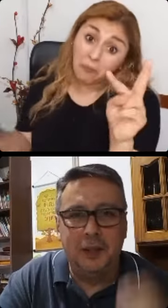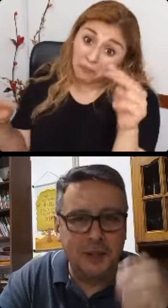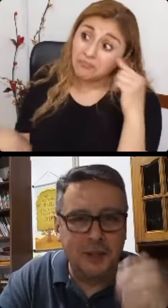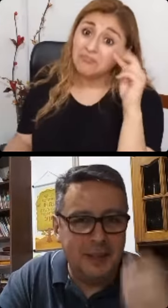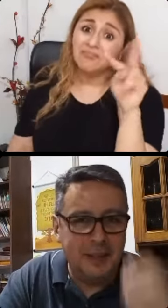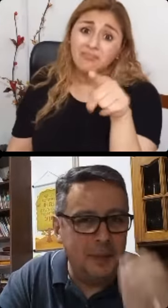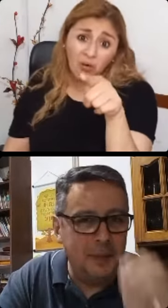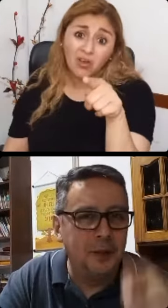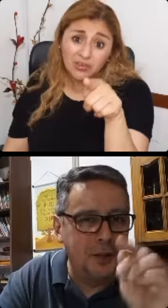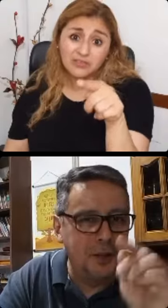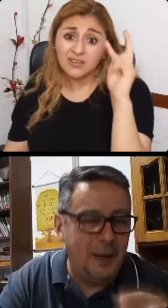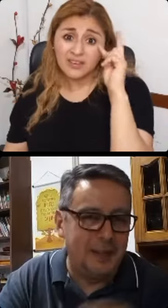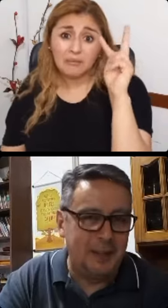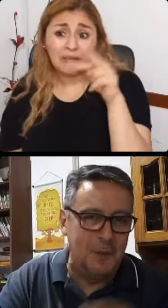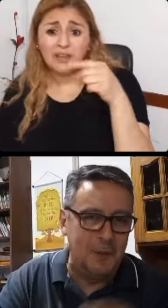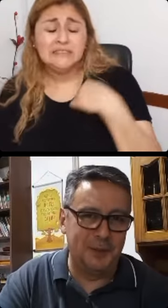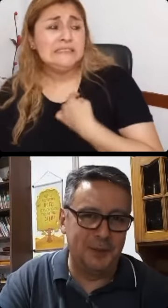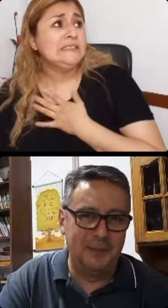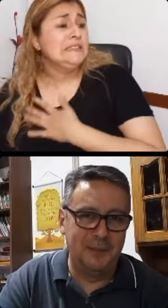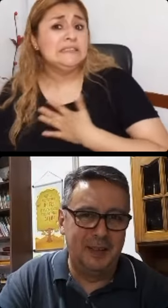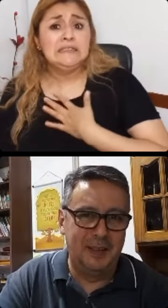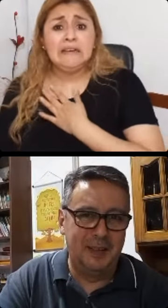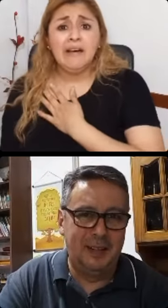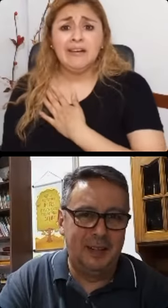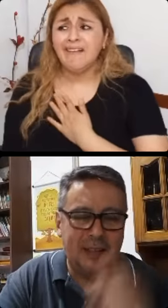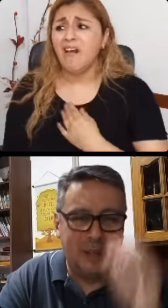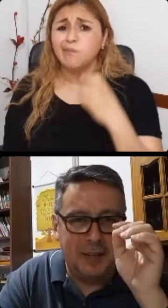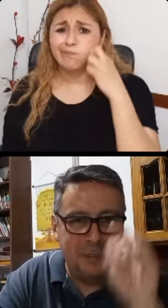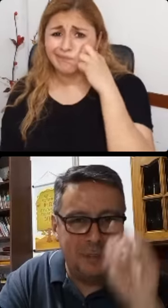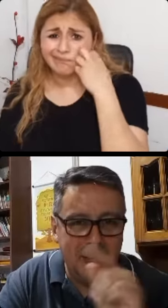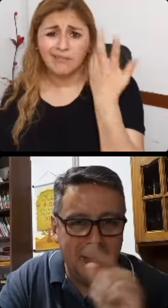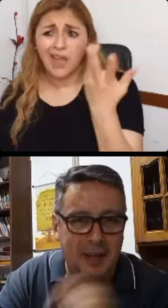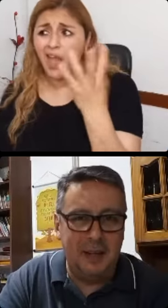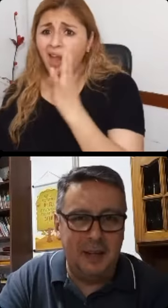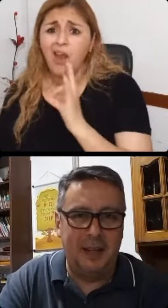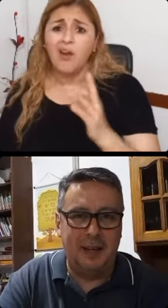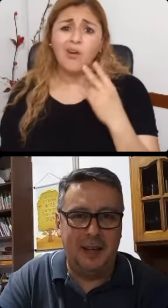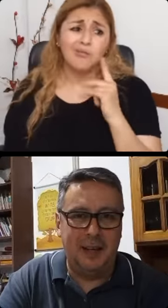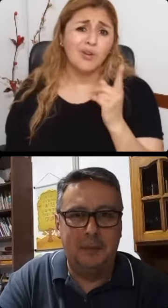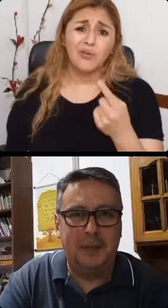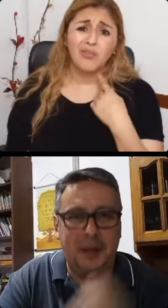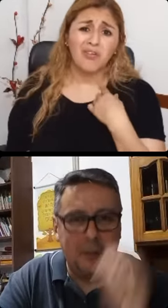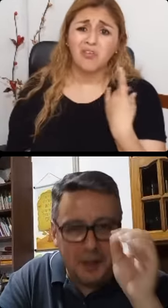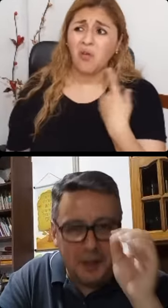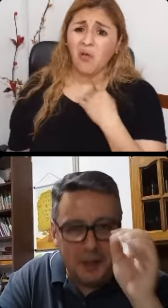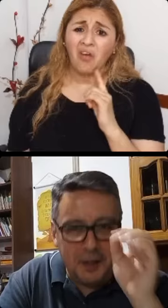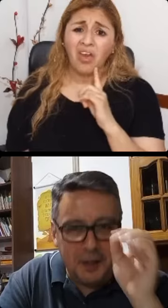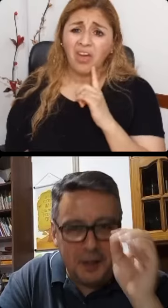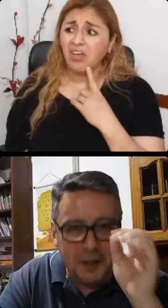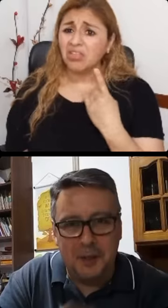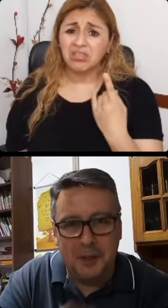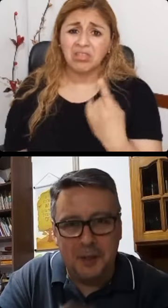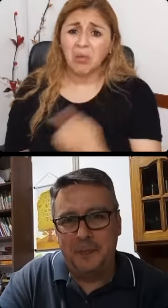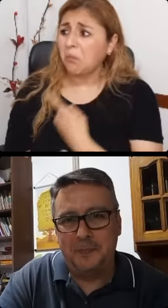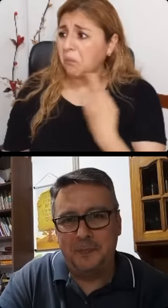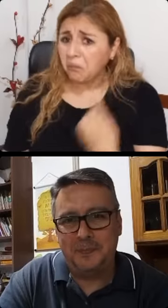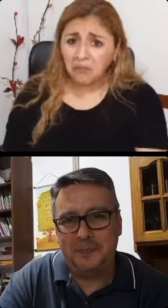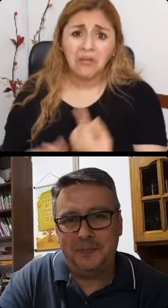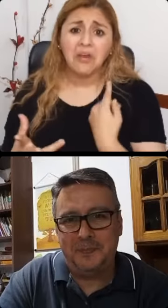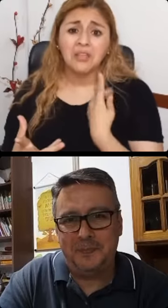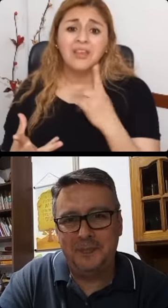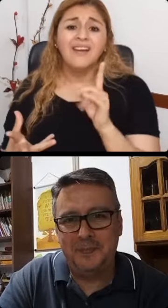Dios está viendo lo que va a hacer con vos necesitamos cambiar la mirada para ver como el Señor nos ve